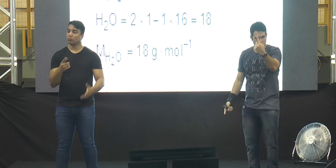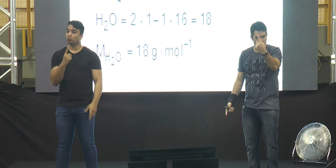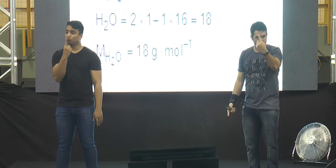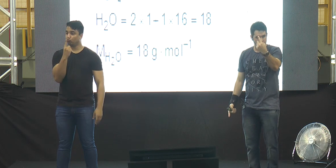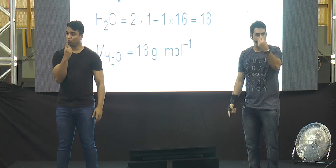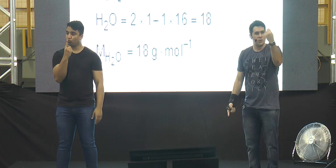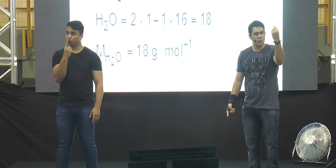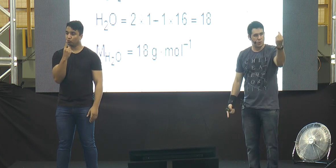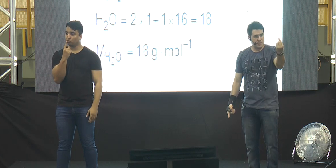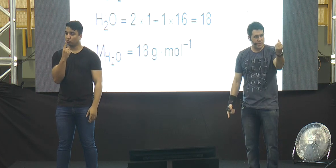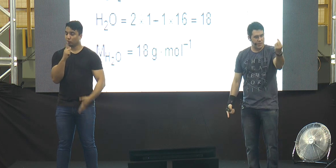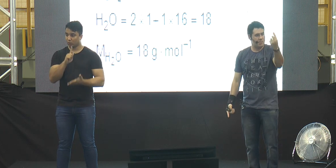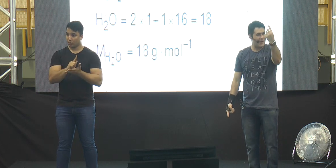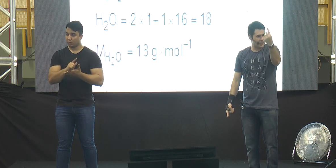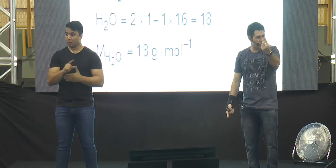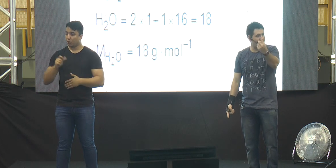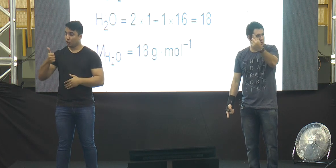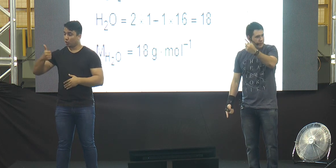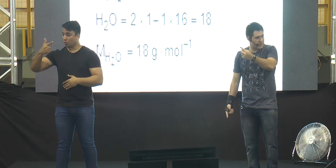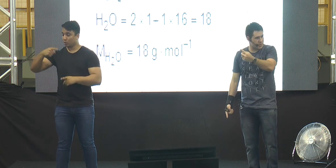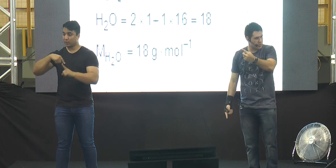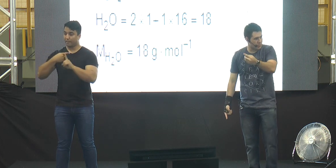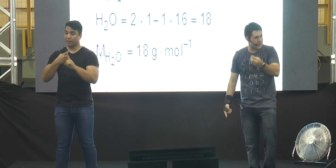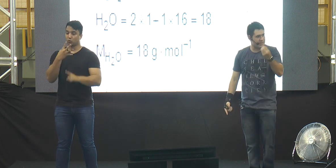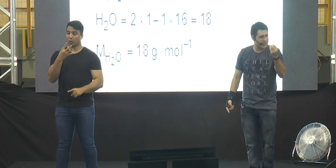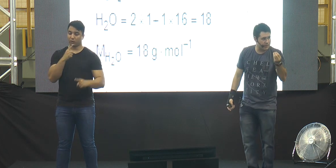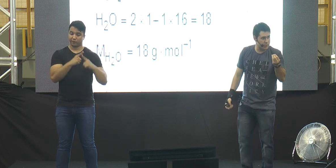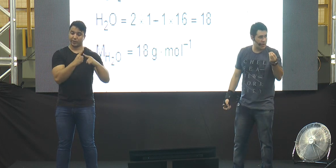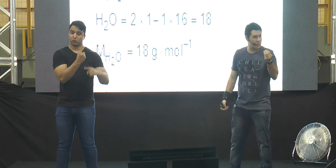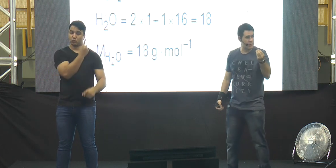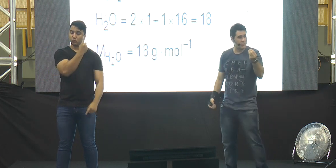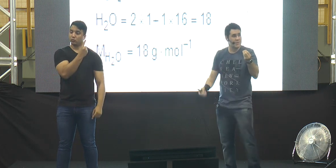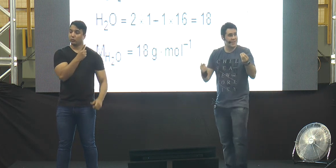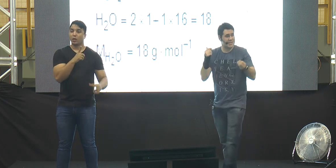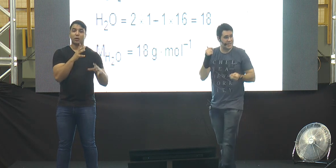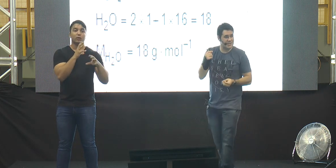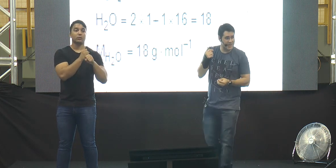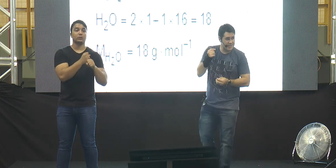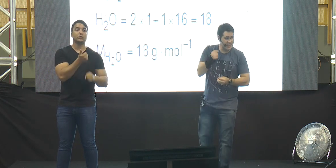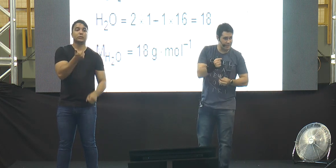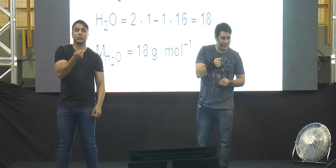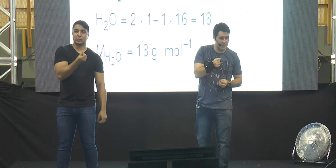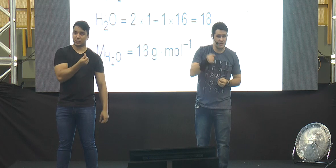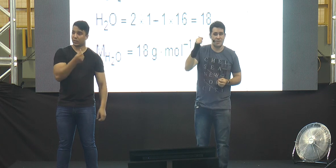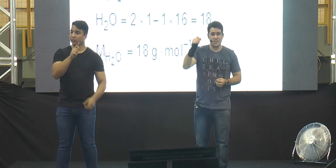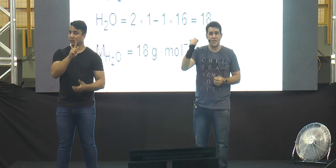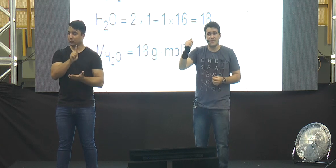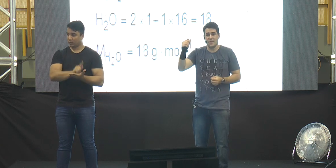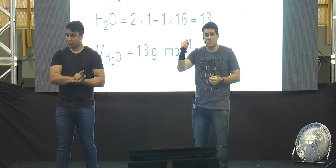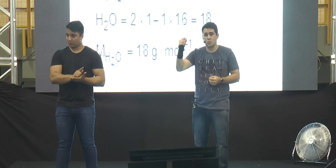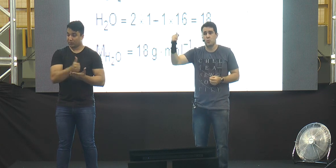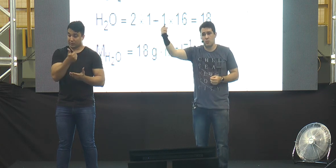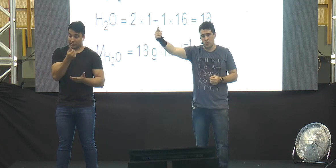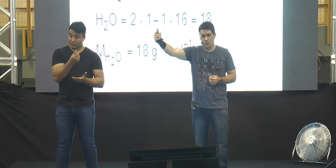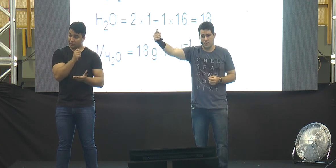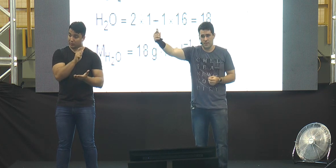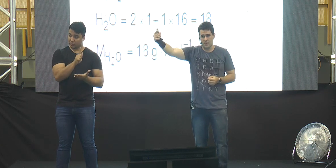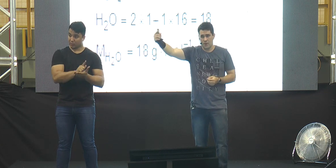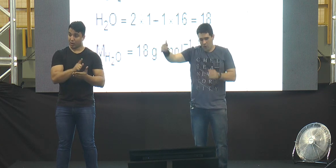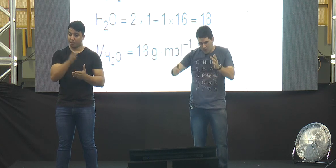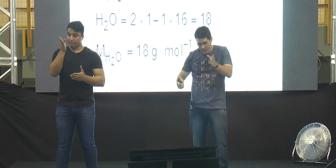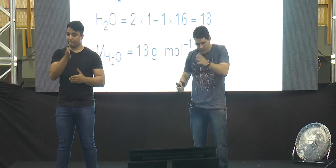1. 12 mais 4 vezes 1. Dá exatamente para quanto? 16 gramas. 16 gramas por